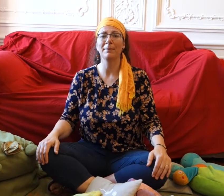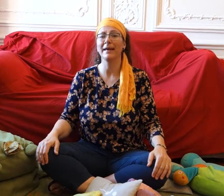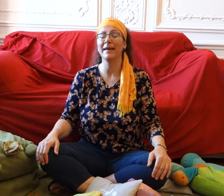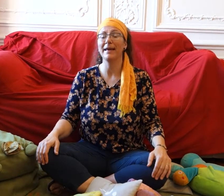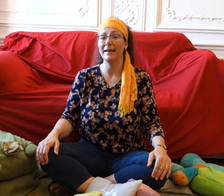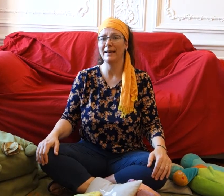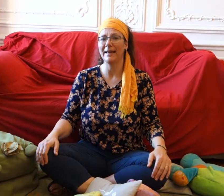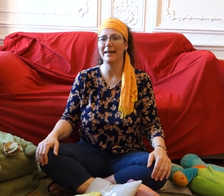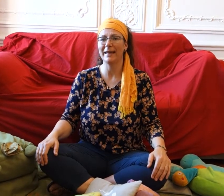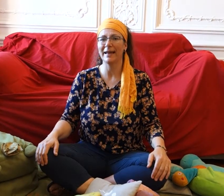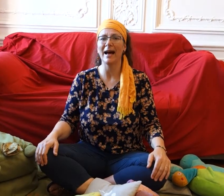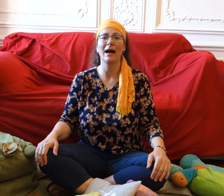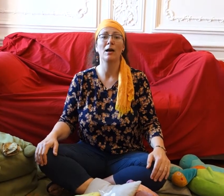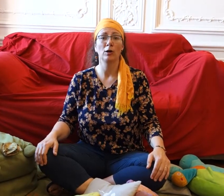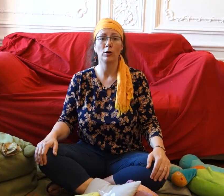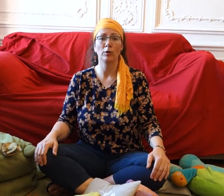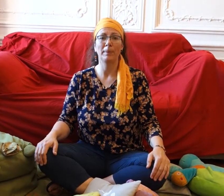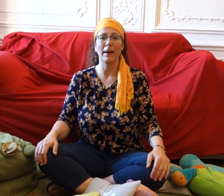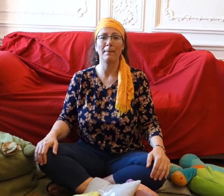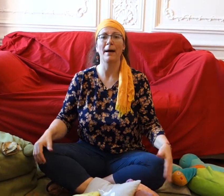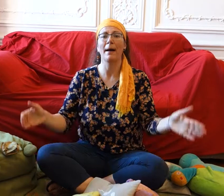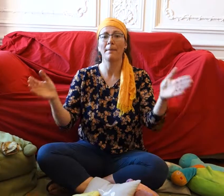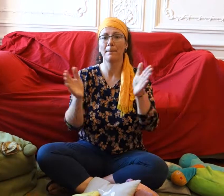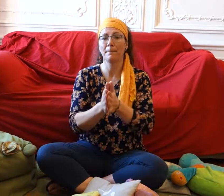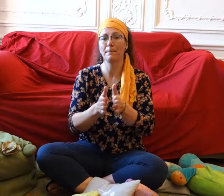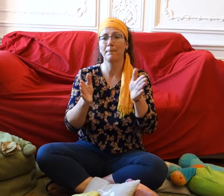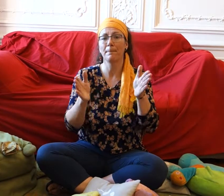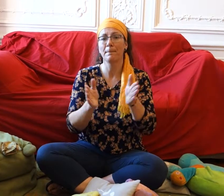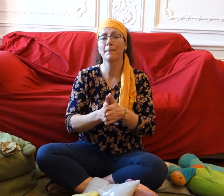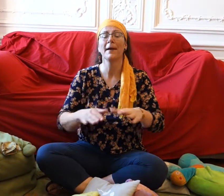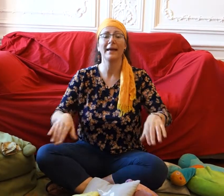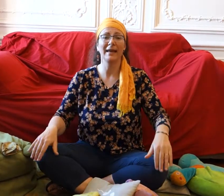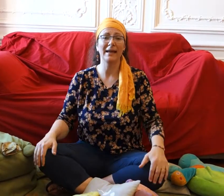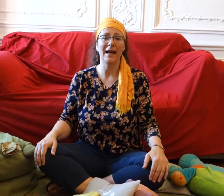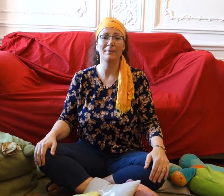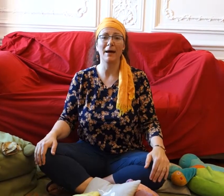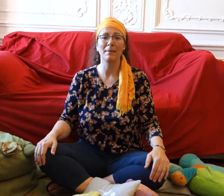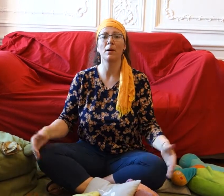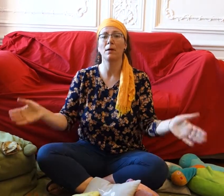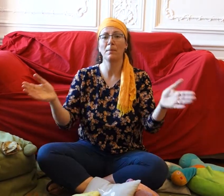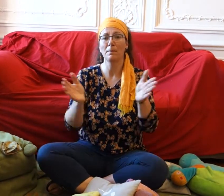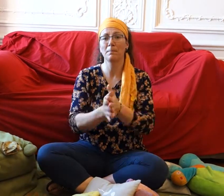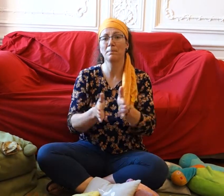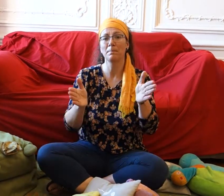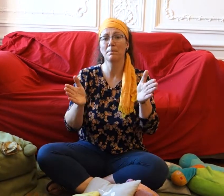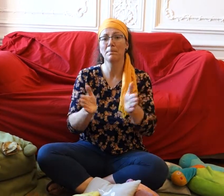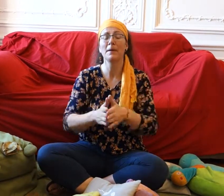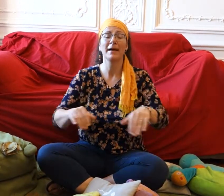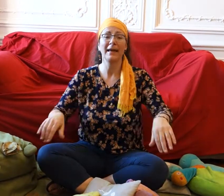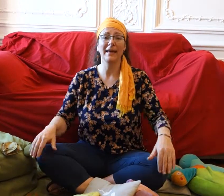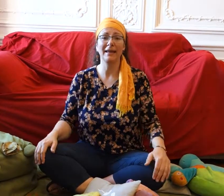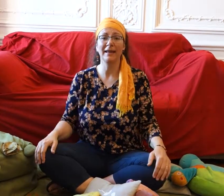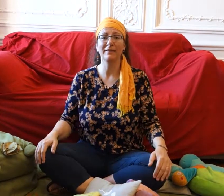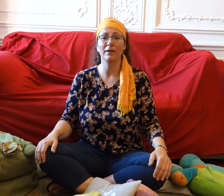après les rats. Le papa et la maman et les